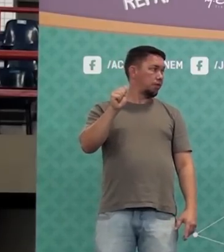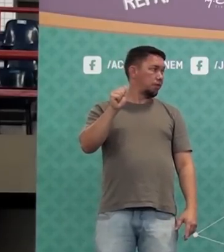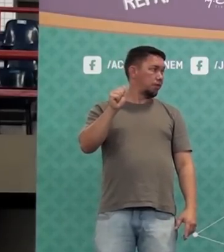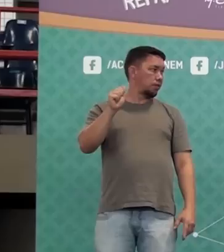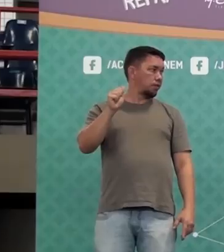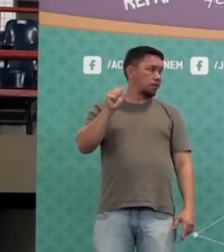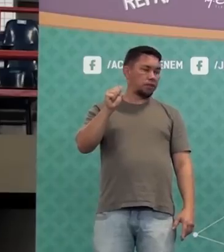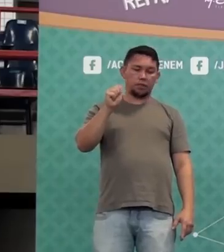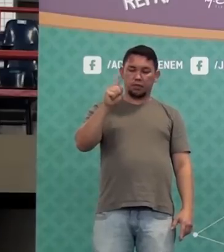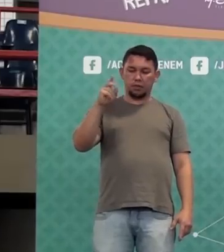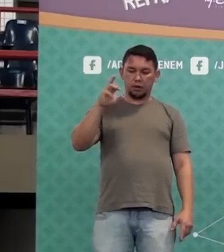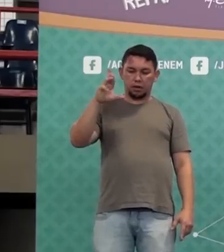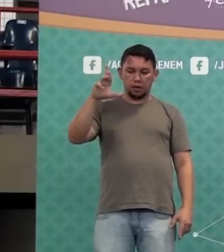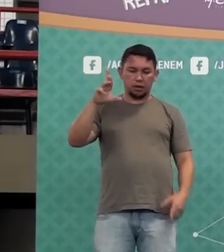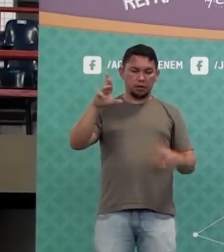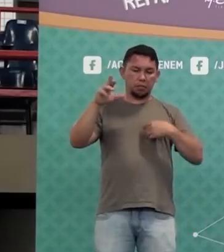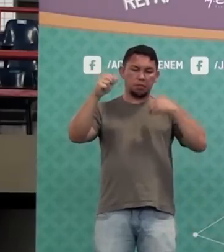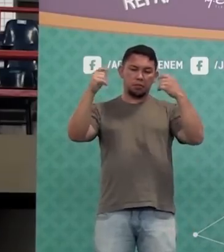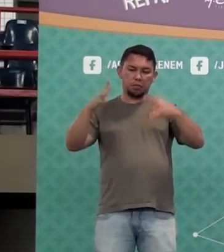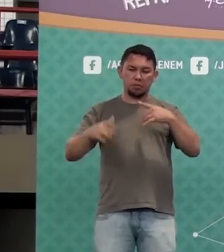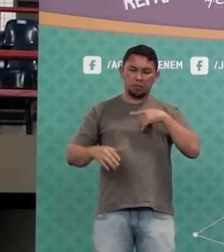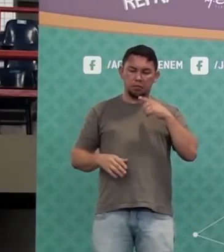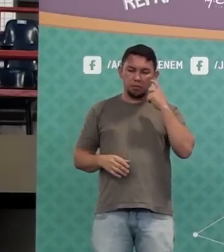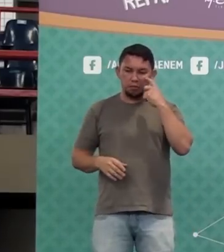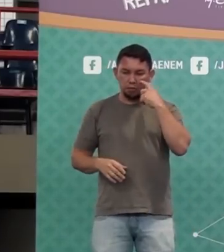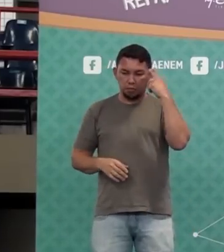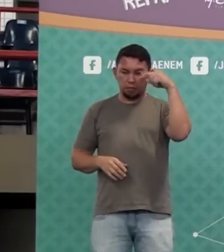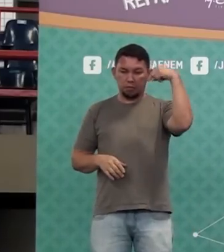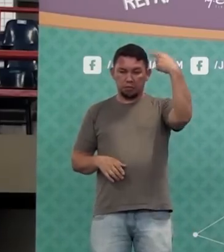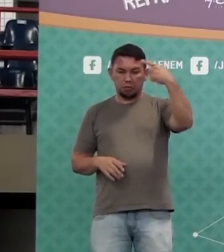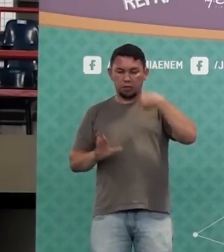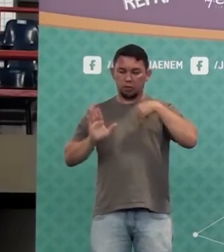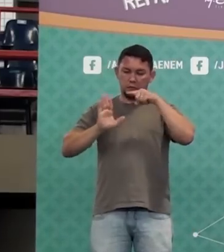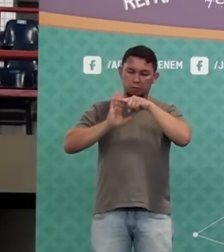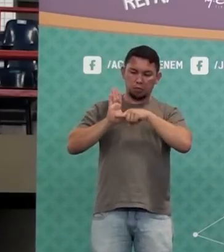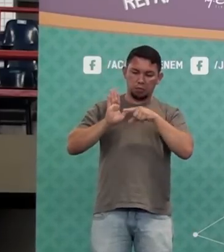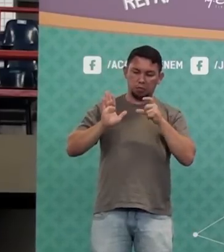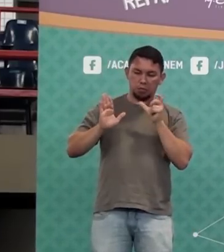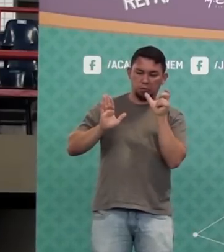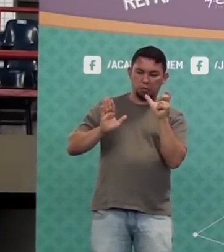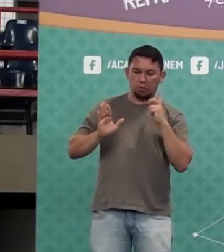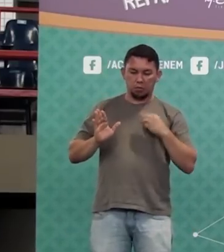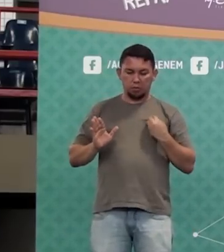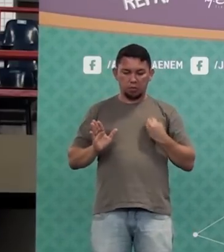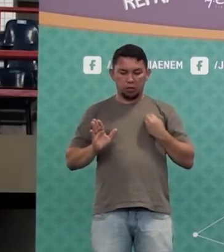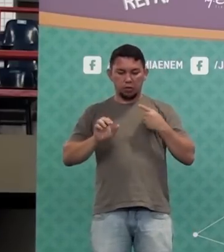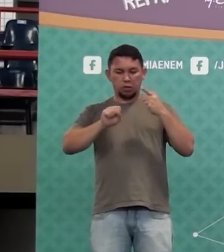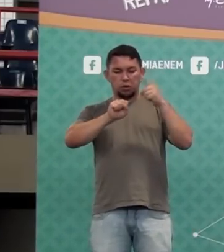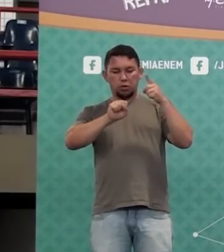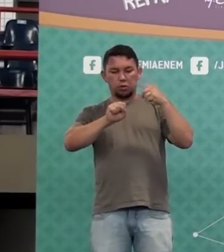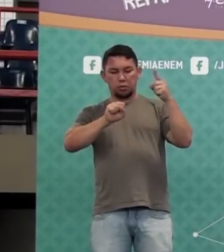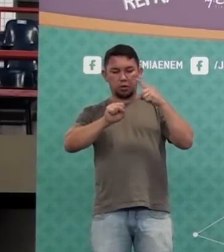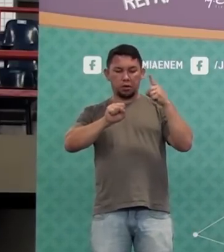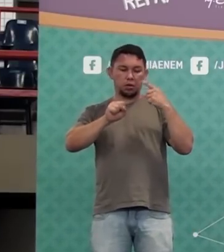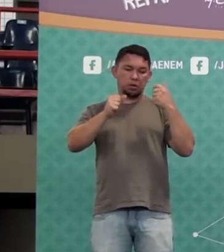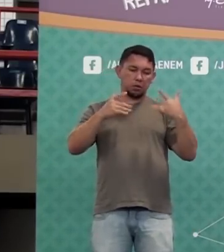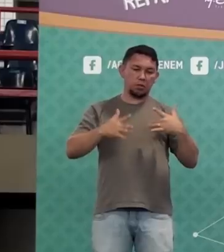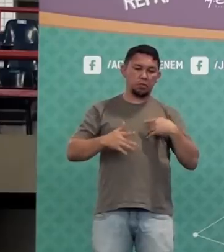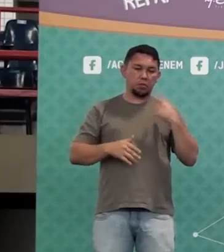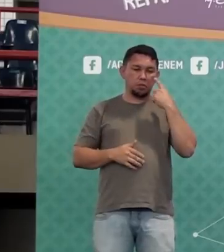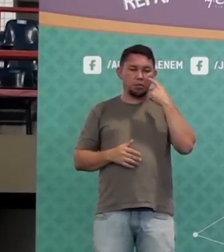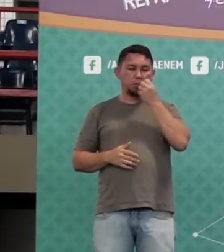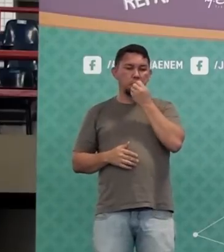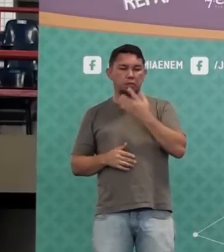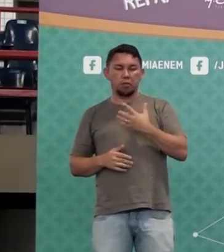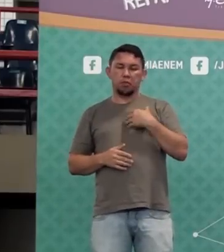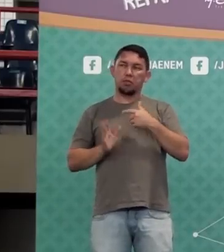que ser uma aula só para isso. Eu vou ver se no programa tem a previsão desse assunto. Se tiver, numa